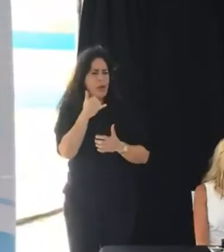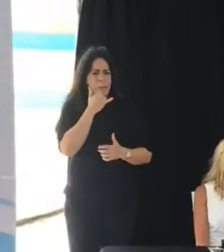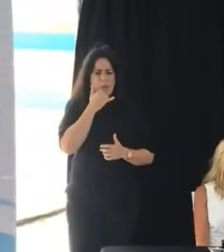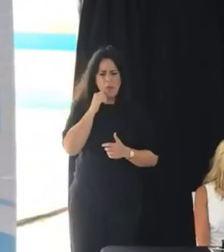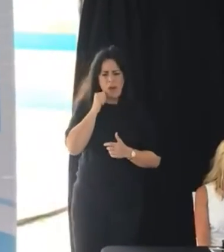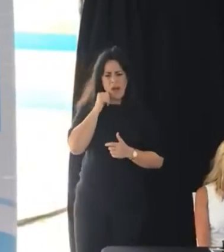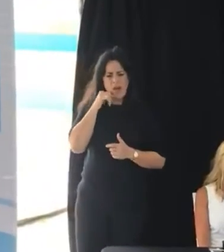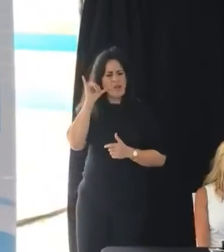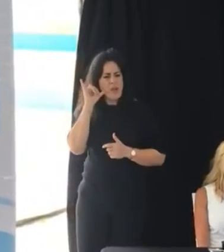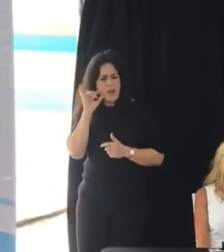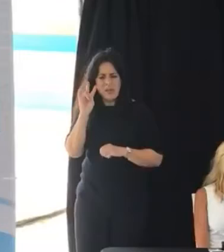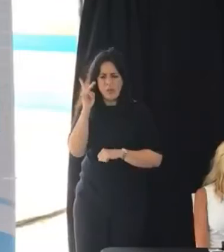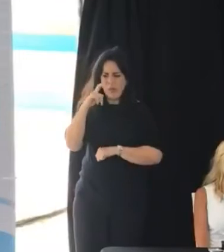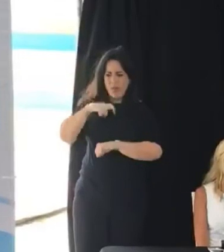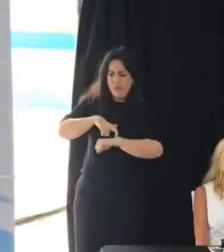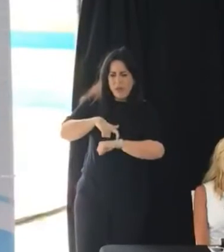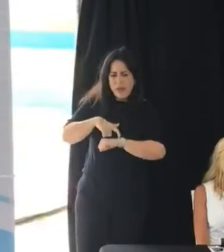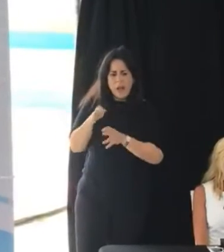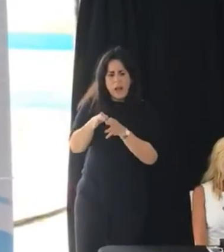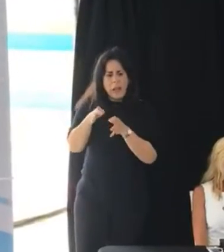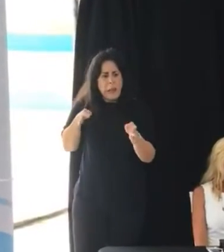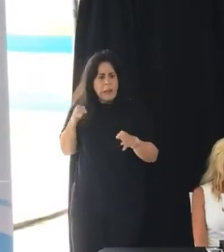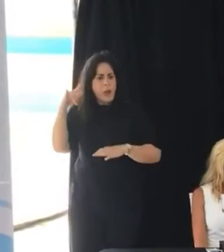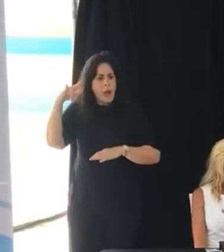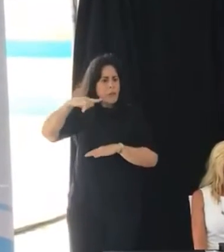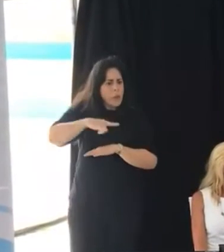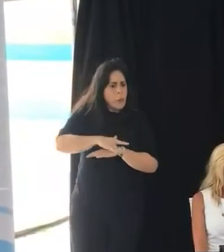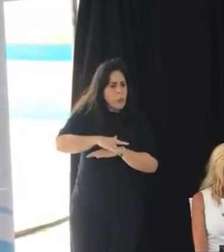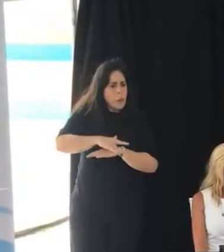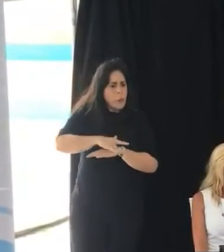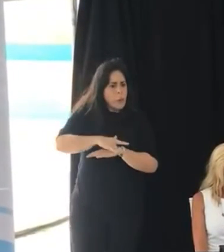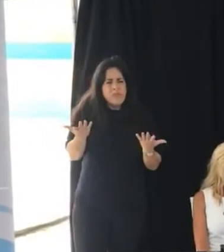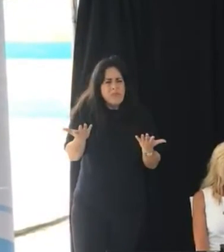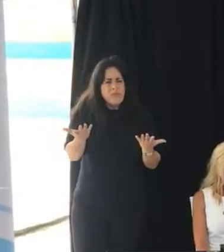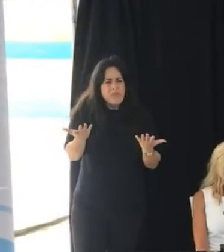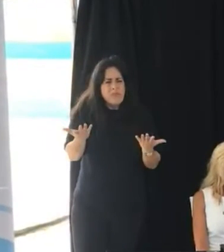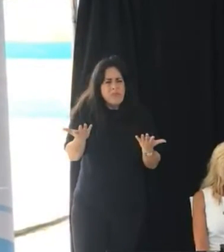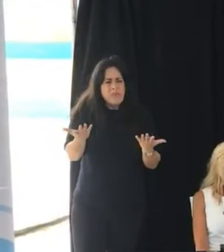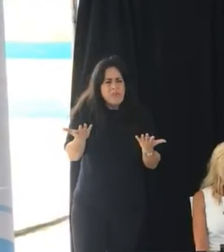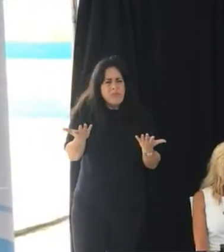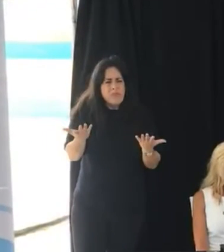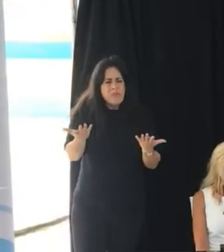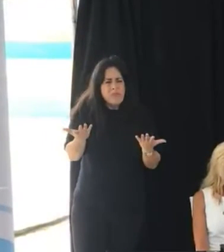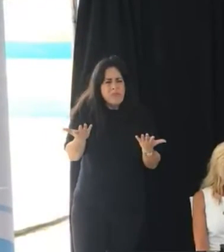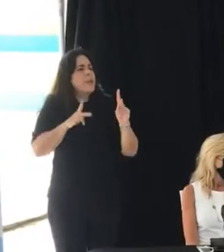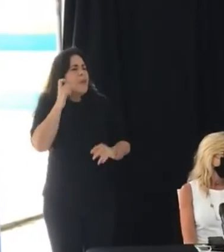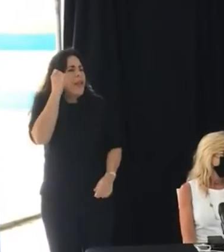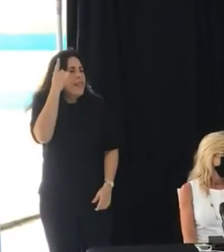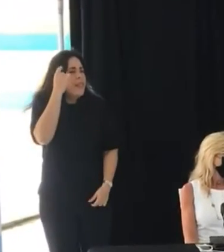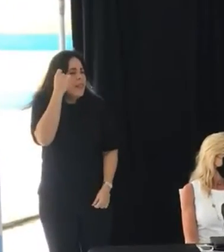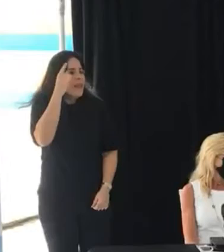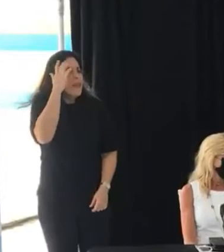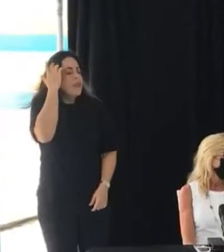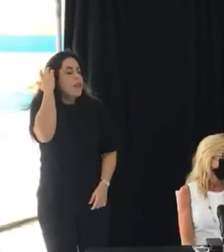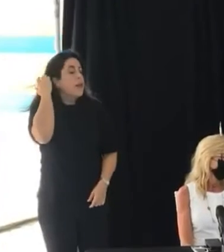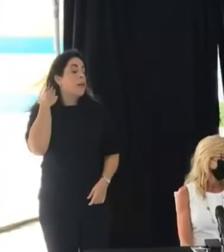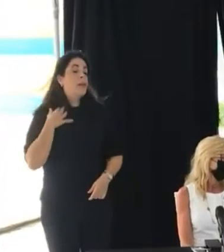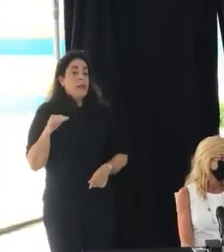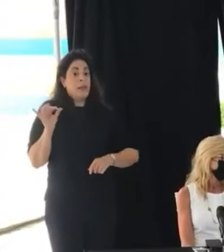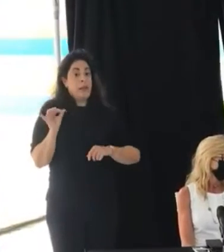de la segunda dosis, un retraso del avión, o sea, para que la gente comprenda y